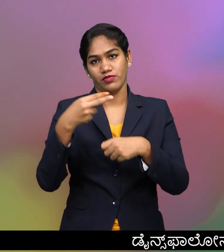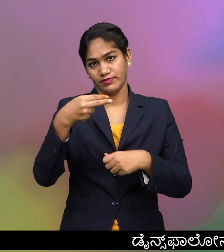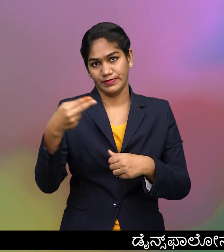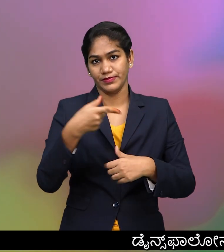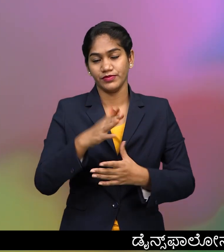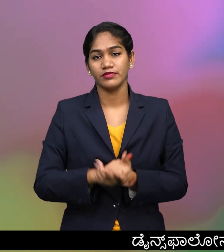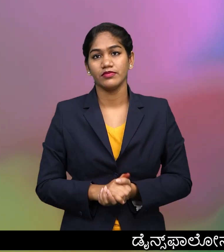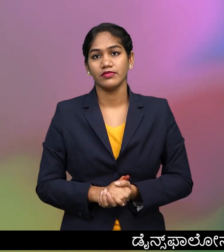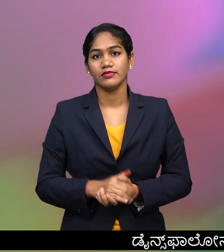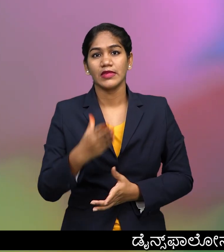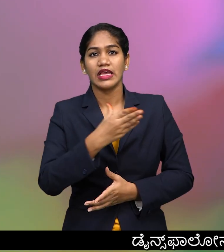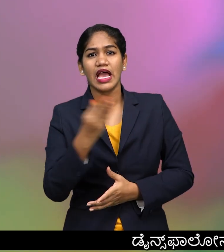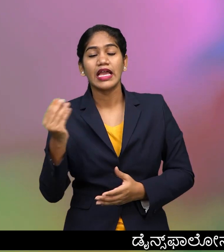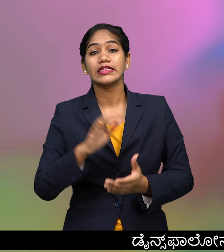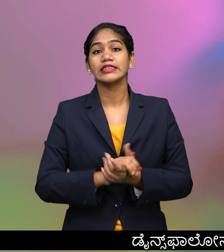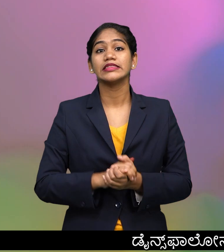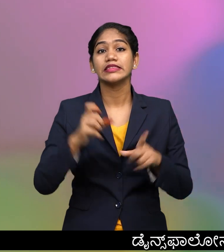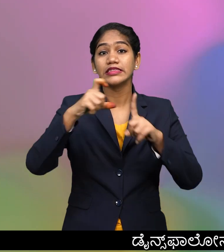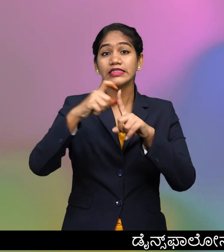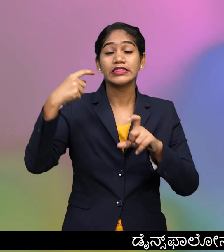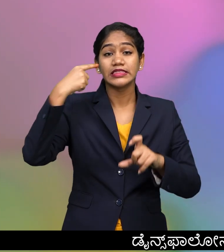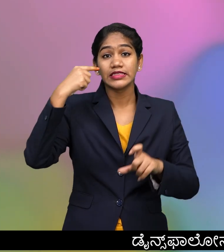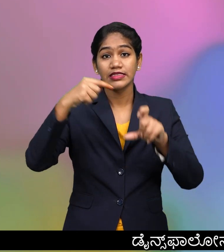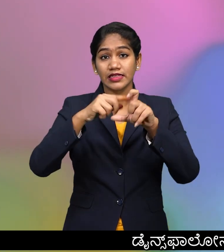ಡೈನ್ಸ್ ಫಾಲೋನ್ ನಿಂದ ರೂಪುಗೊಂಡಿದೆ.